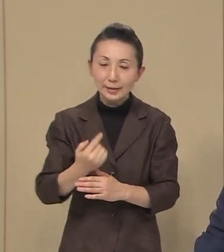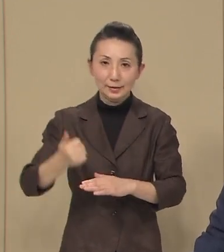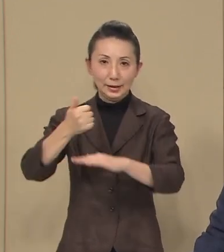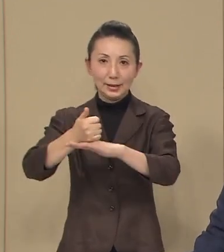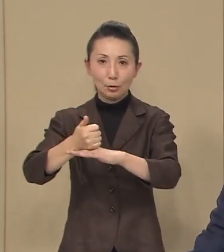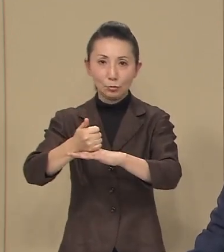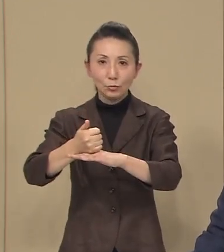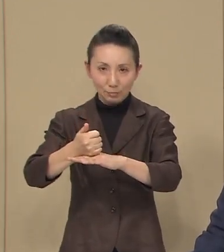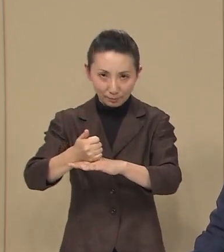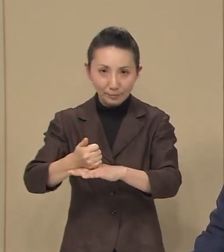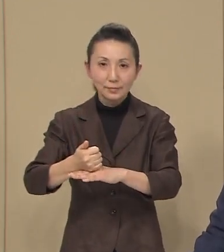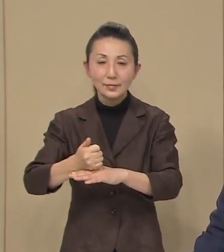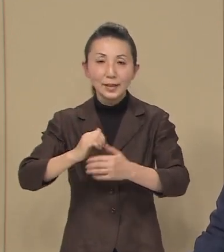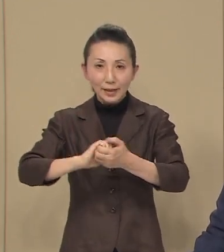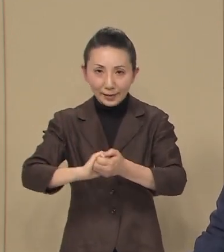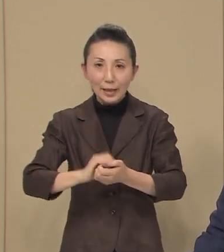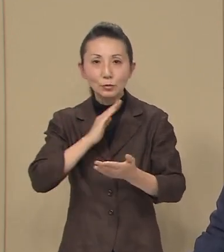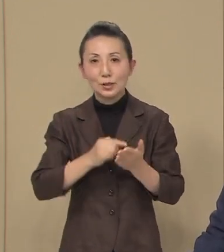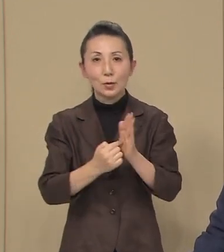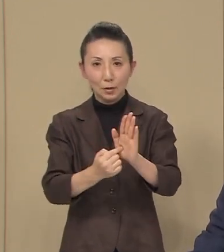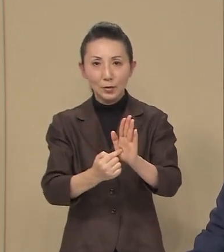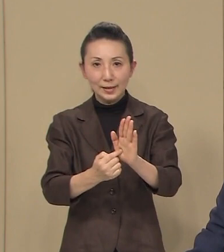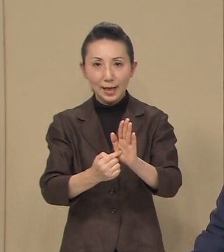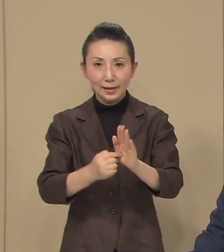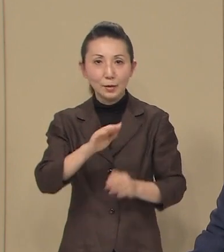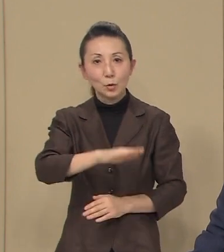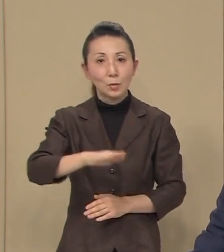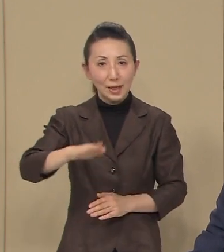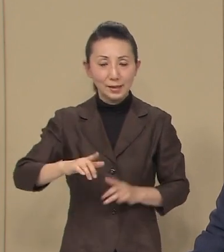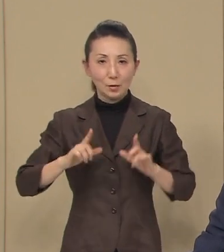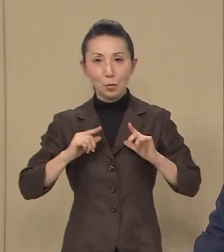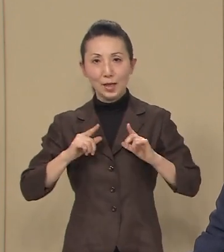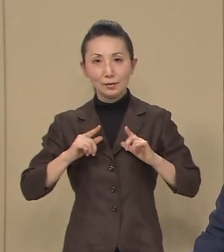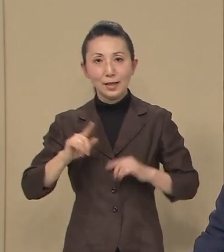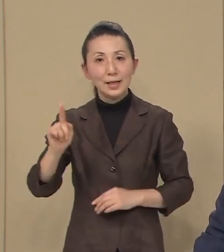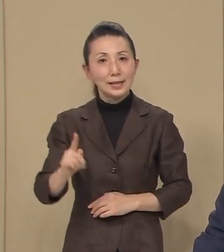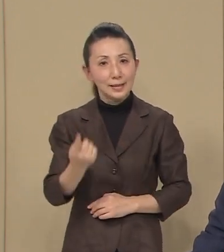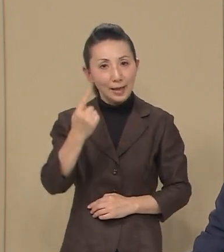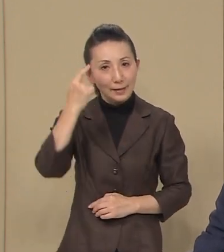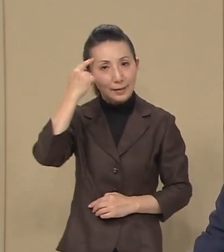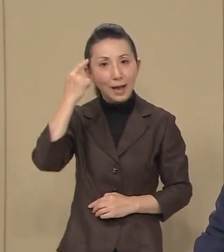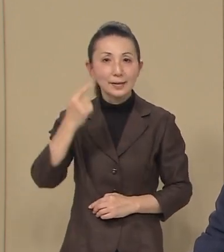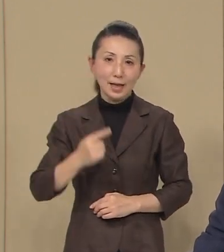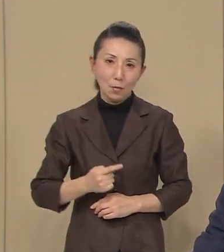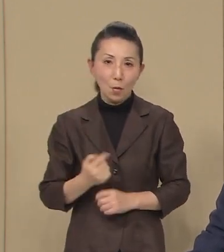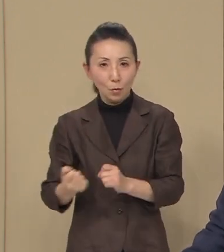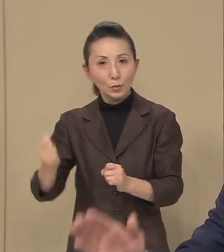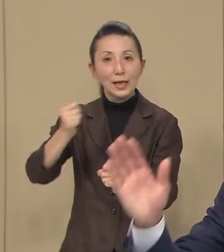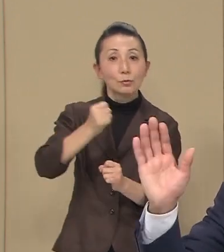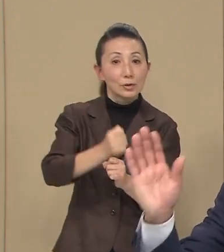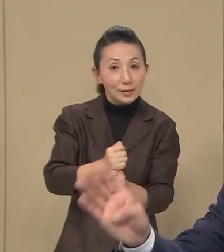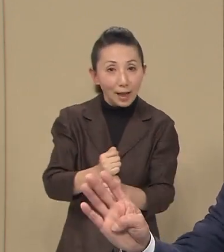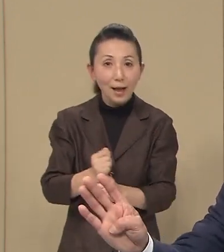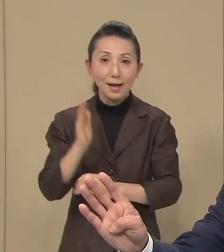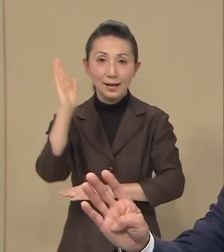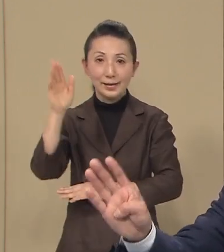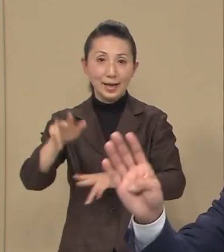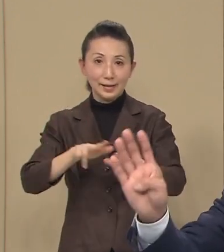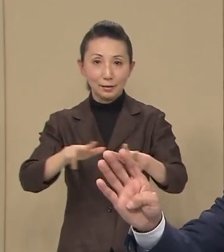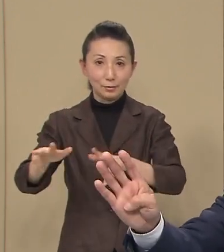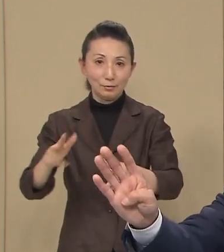実行してください時代の子供たちに誇れる自然に対する感性を復活したそういう政策をして